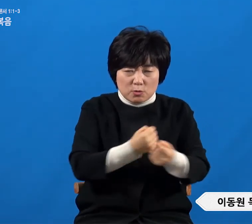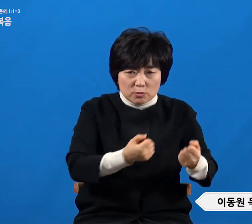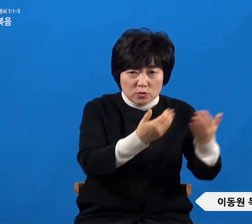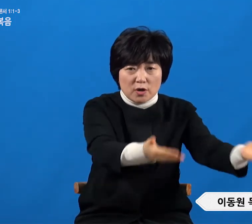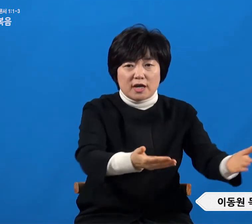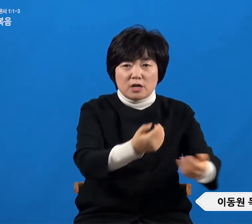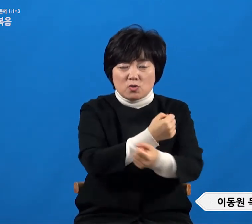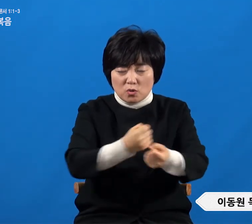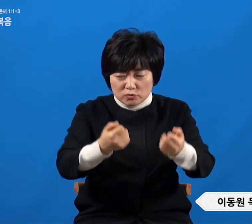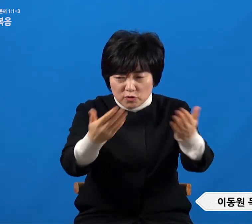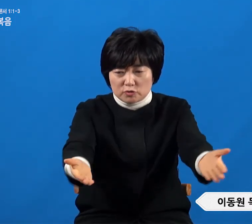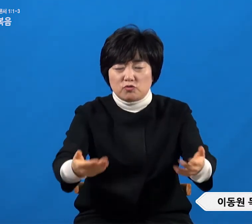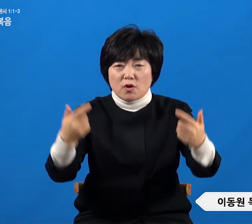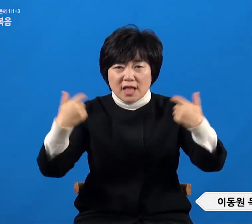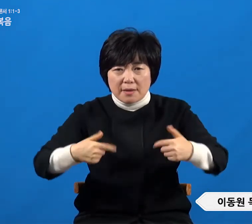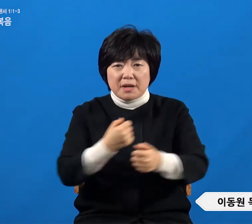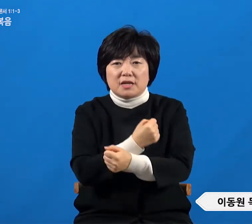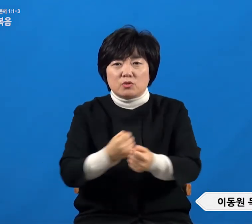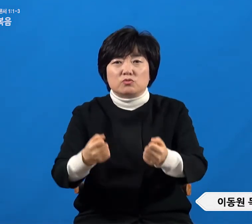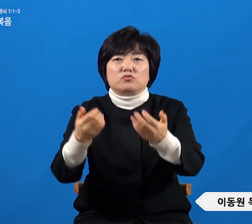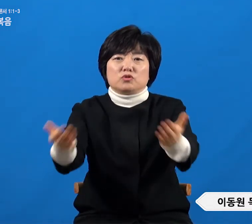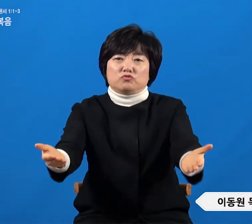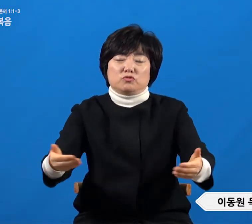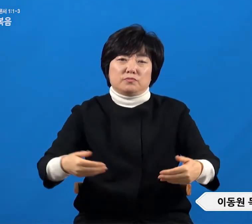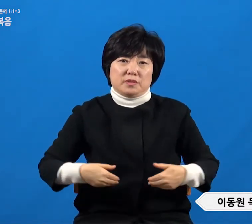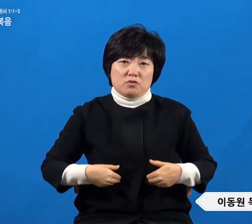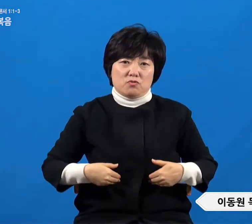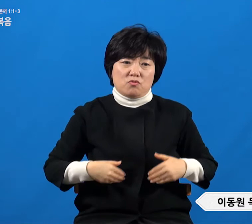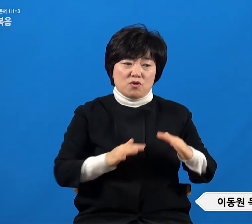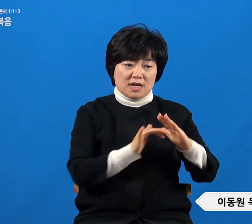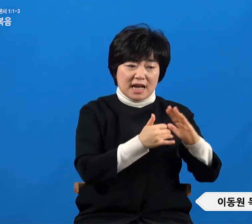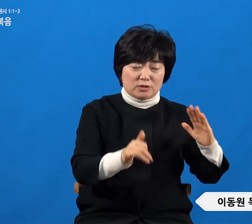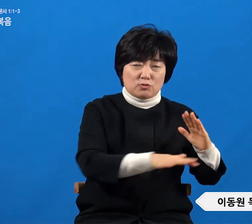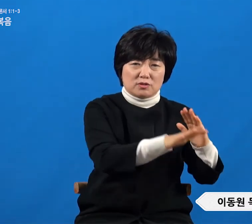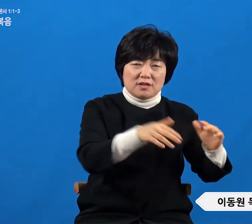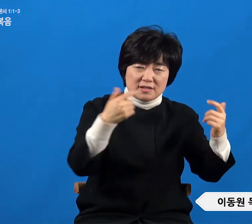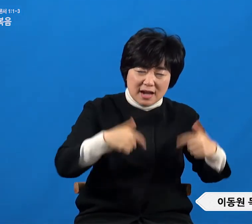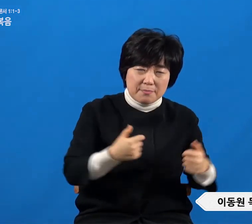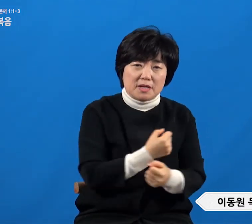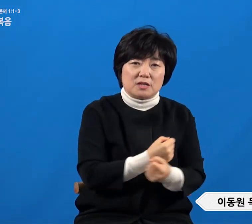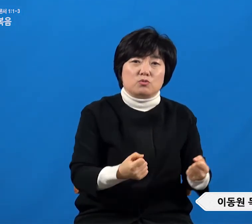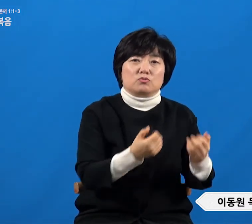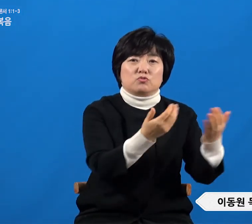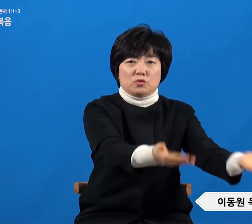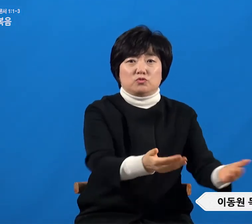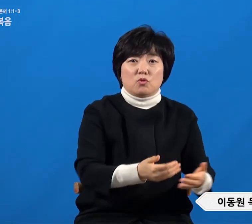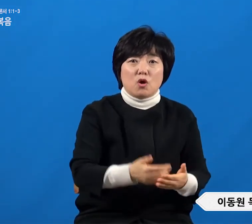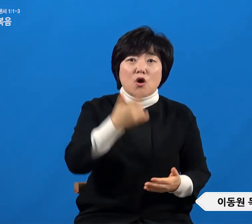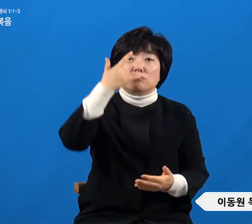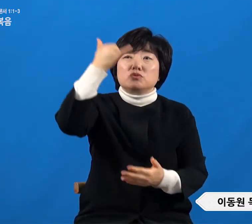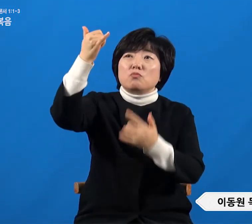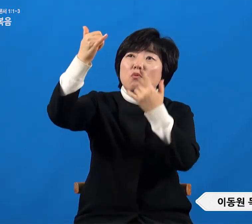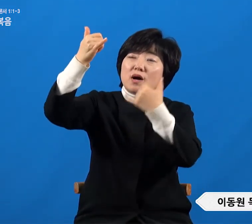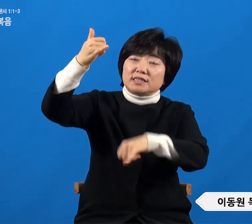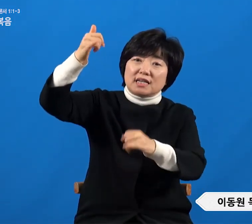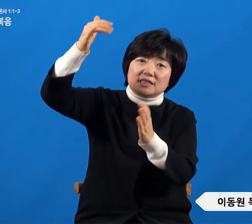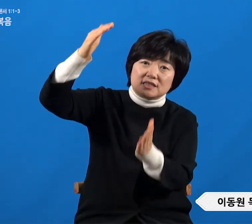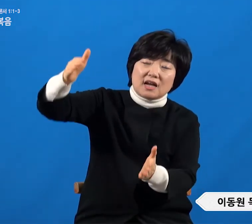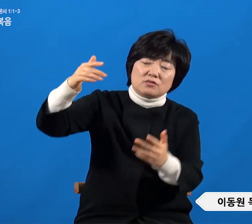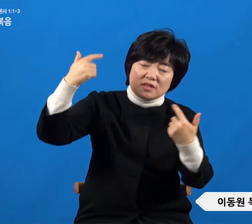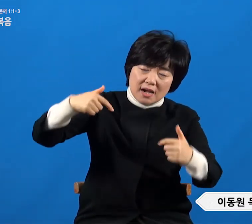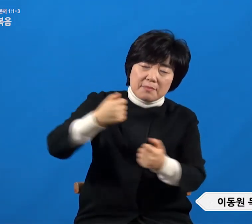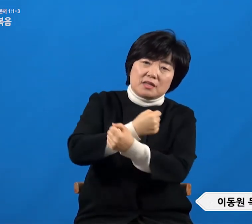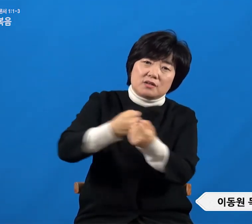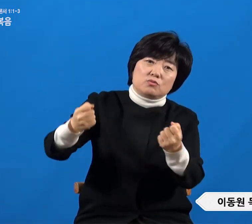용서입니다. 용서도 날마다 필요한 것입니다. 우리 식구들도 날마다 용서해야 돼요. 부모와 자식 사이에도 날마다